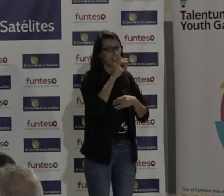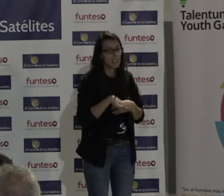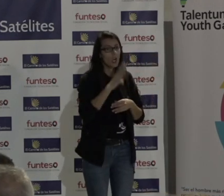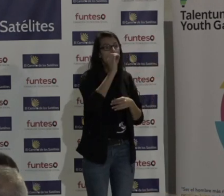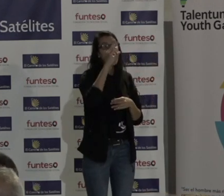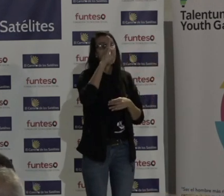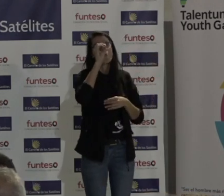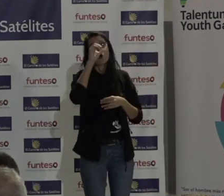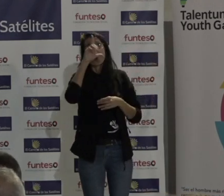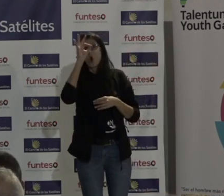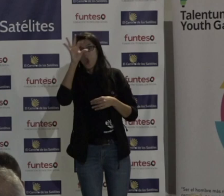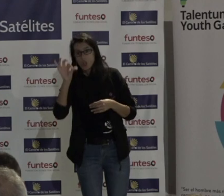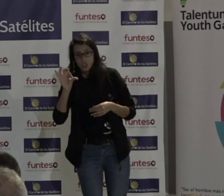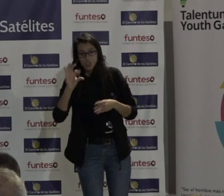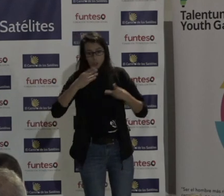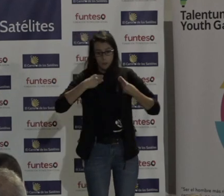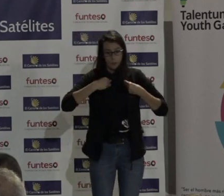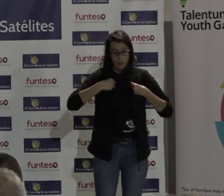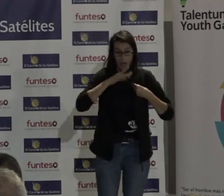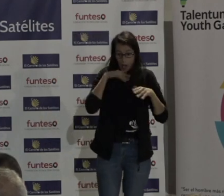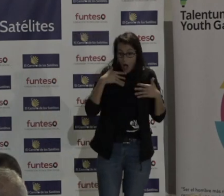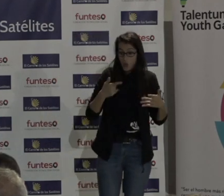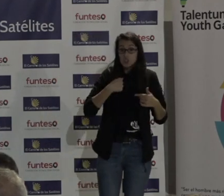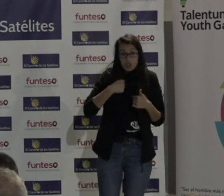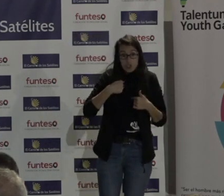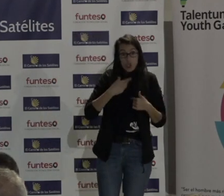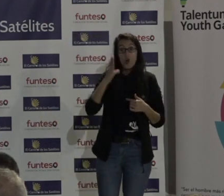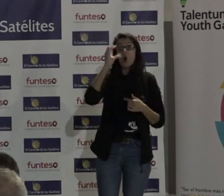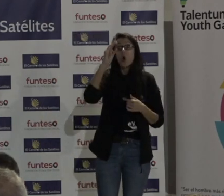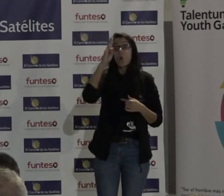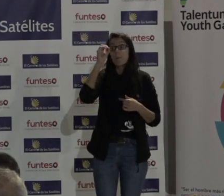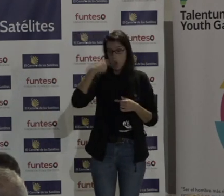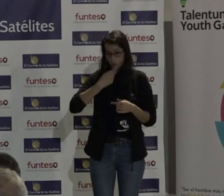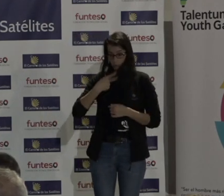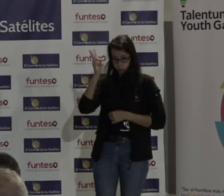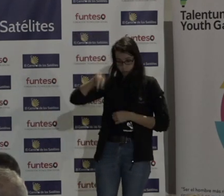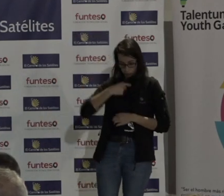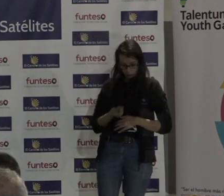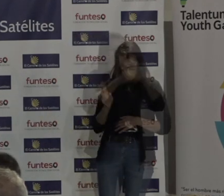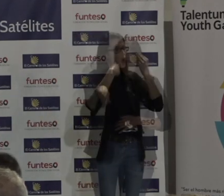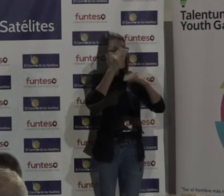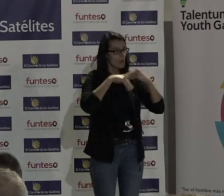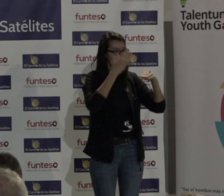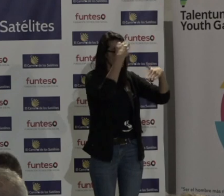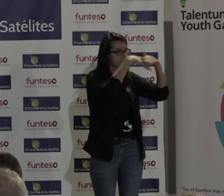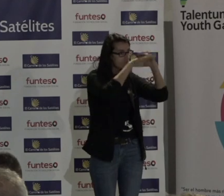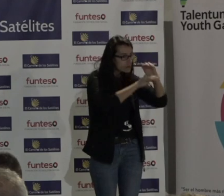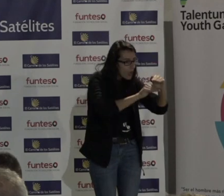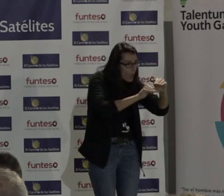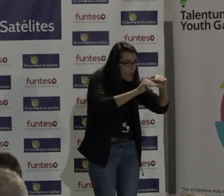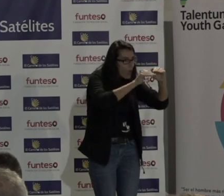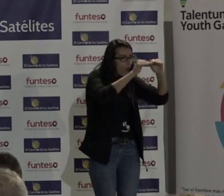cóporis, los cóporos, desde donde yo soy un cóporo. Los cóporos son los que acopian, y